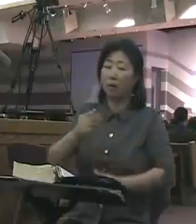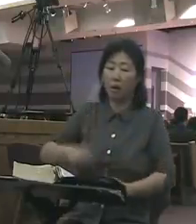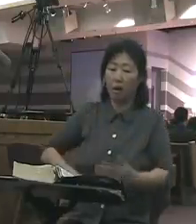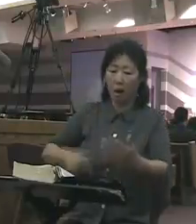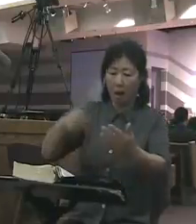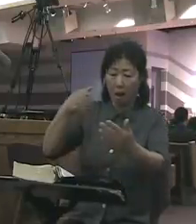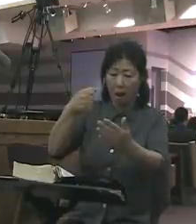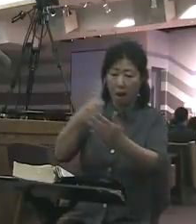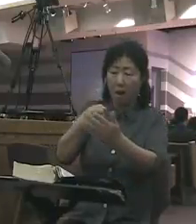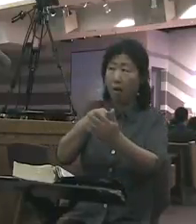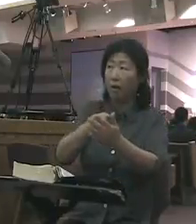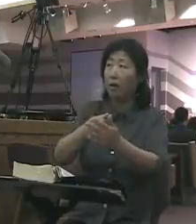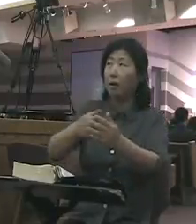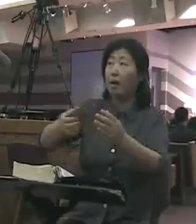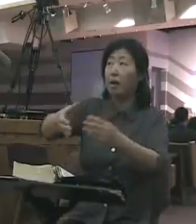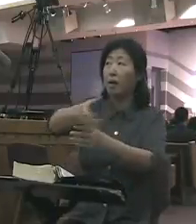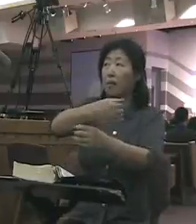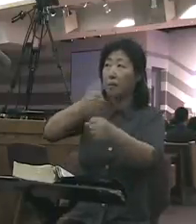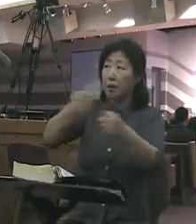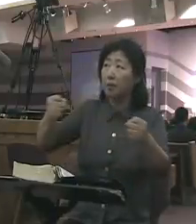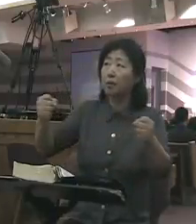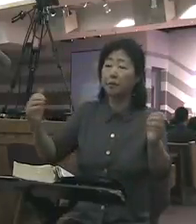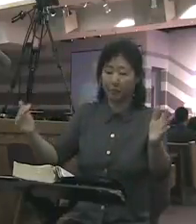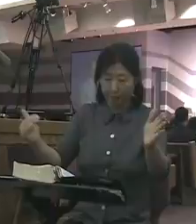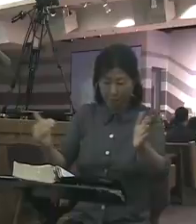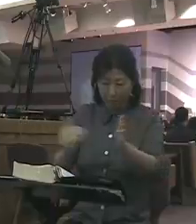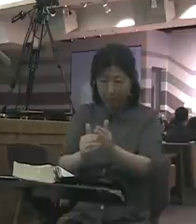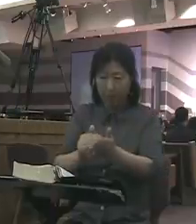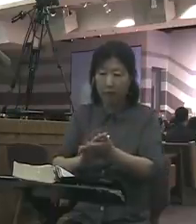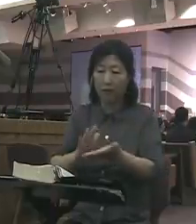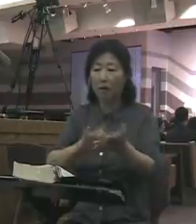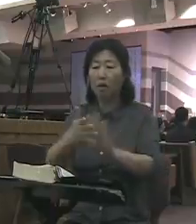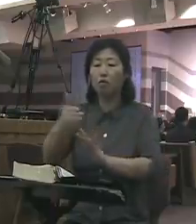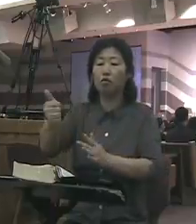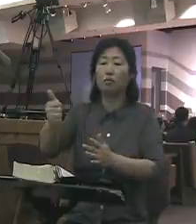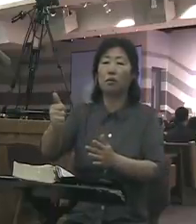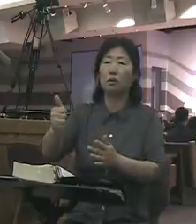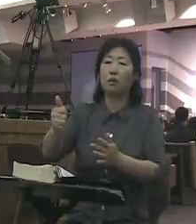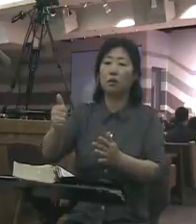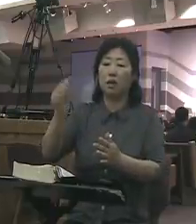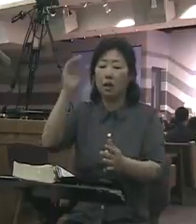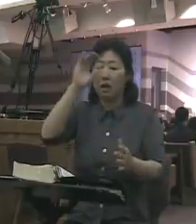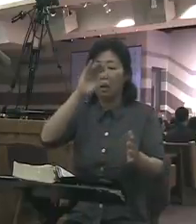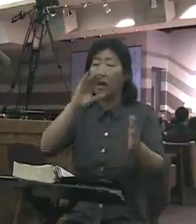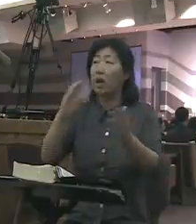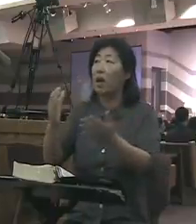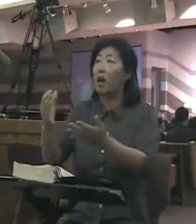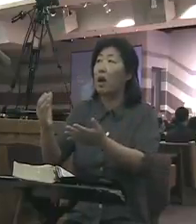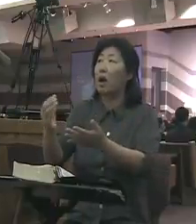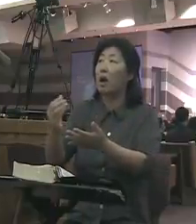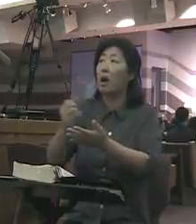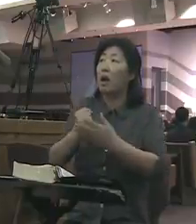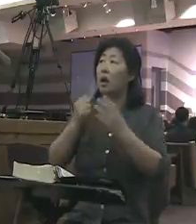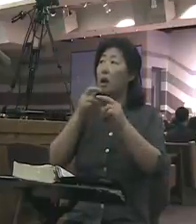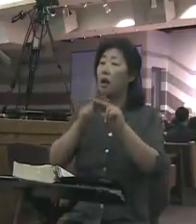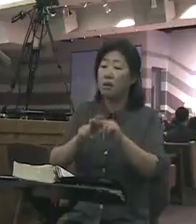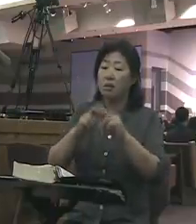했습니다. 이 모든 것이 조금이라도 예수님이 차지해야 되는 자리에 앉아있기 때문에